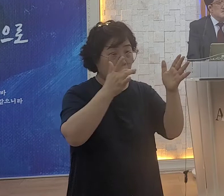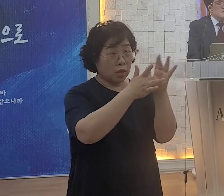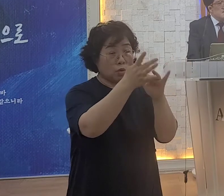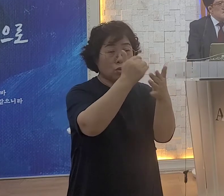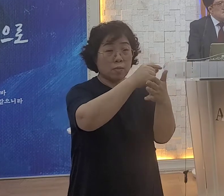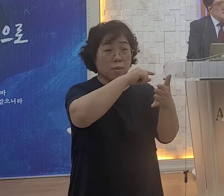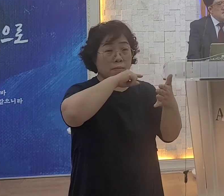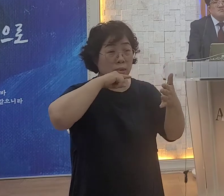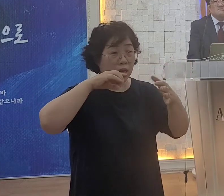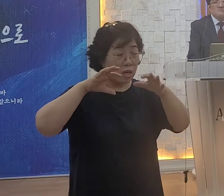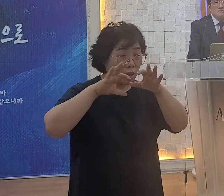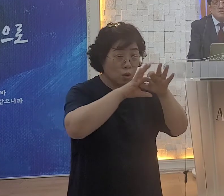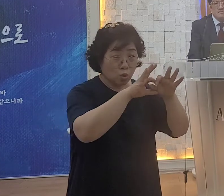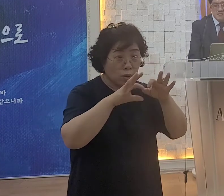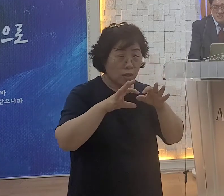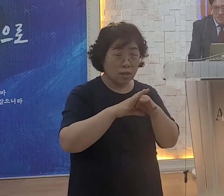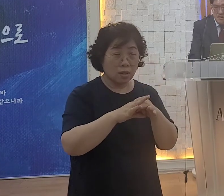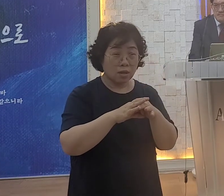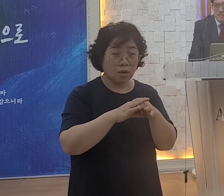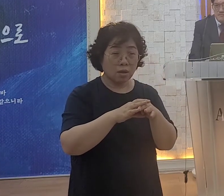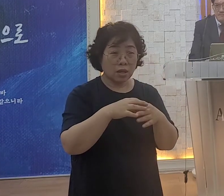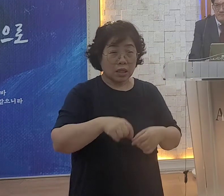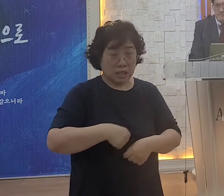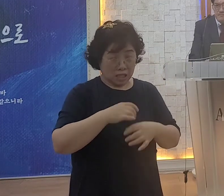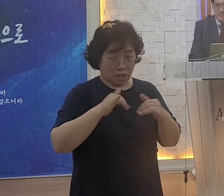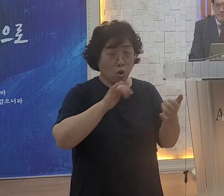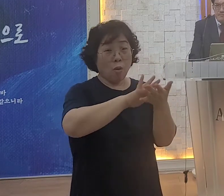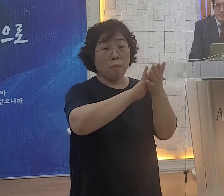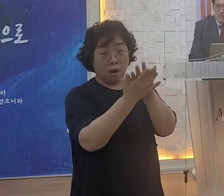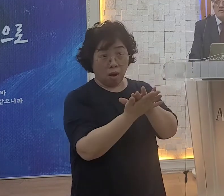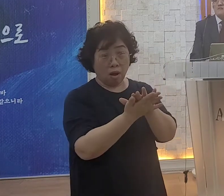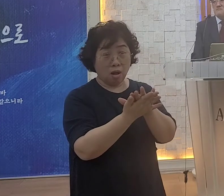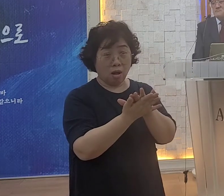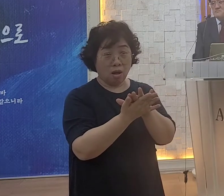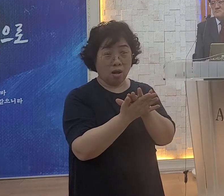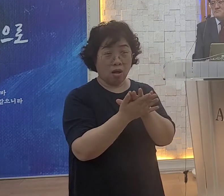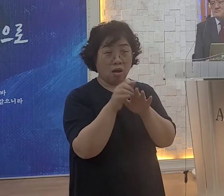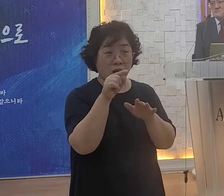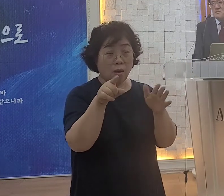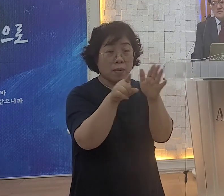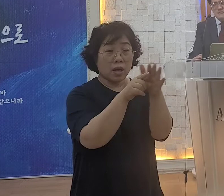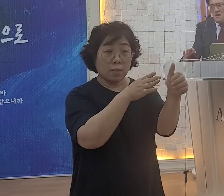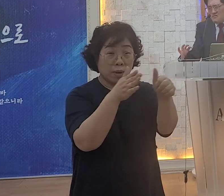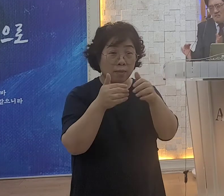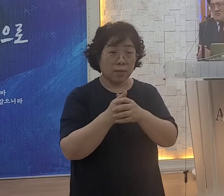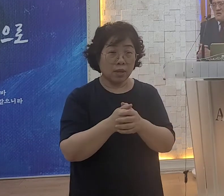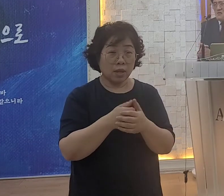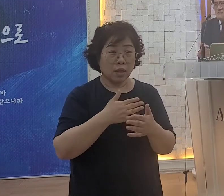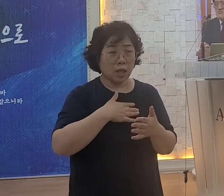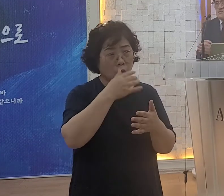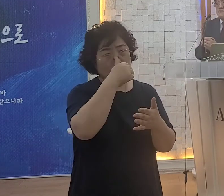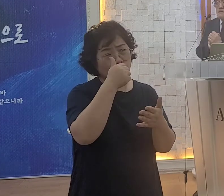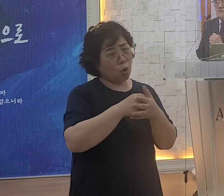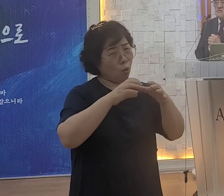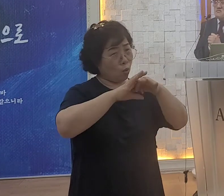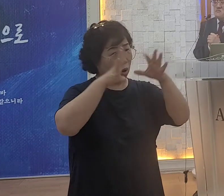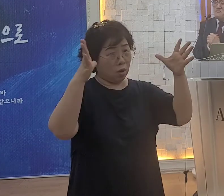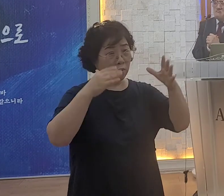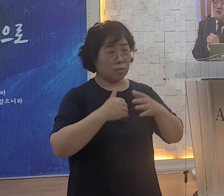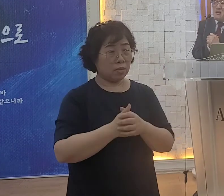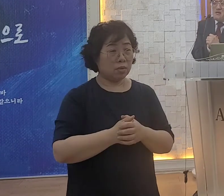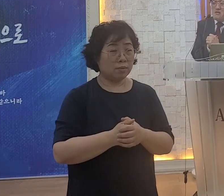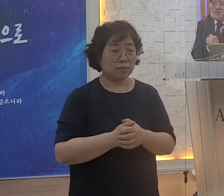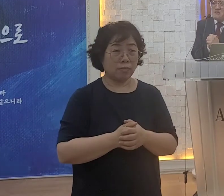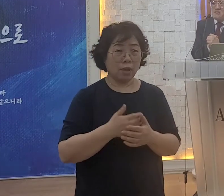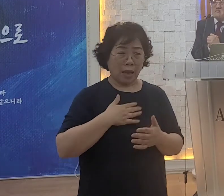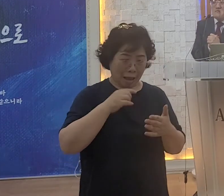통해서 어렵게 된 줄로 믿으시기 바랍니다. 이거예요. 내 죄와 상관, 지금